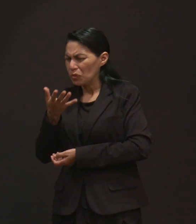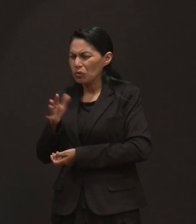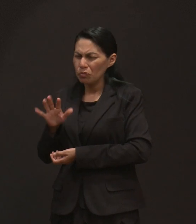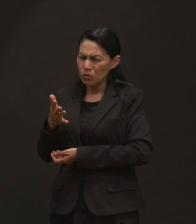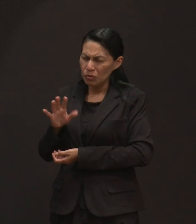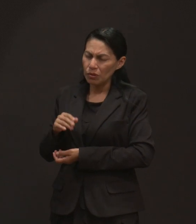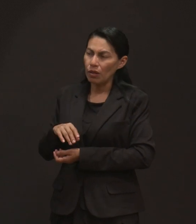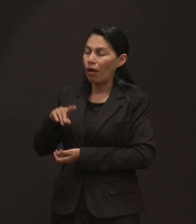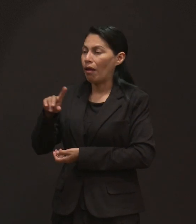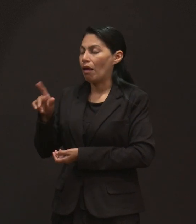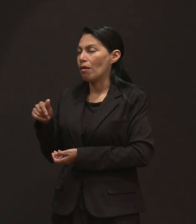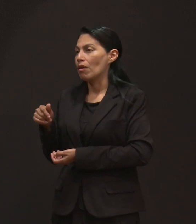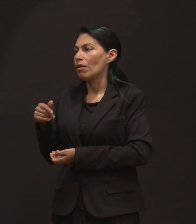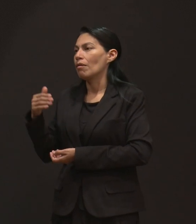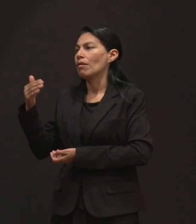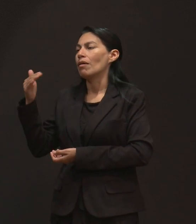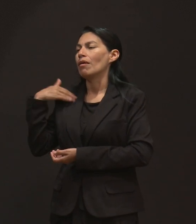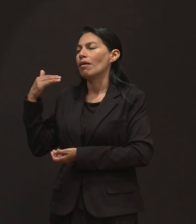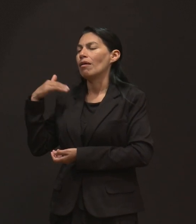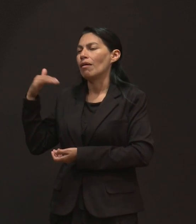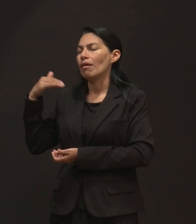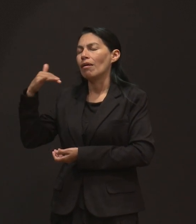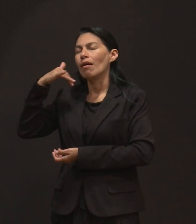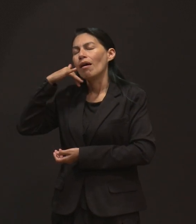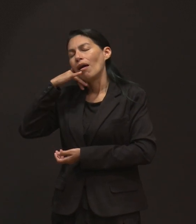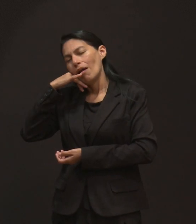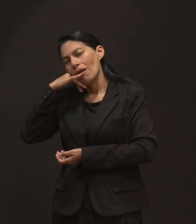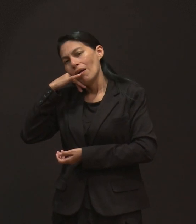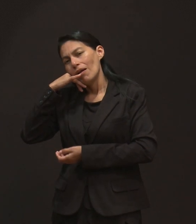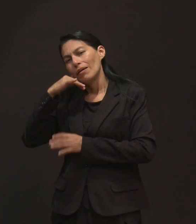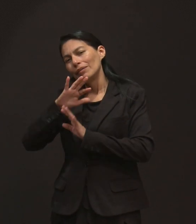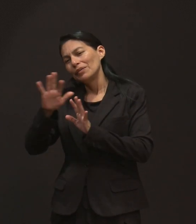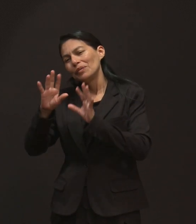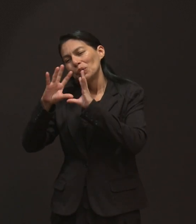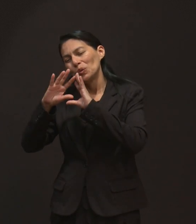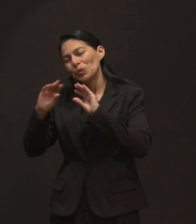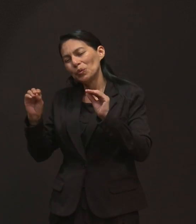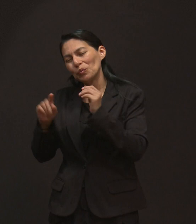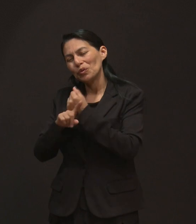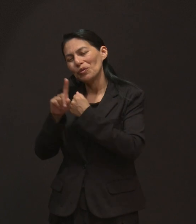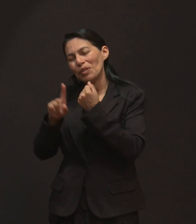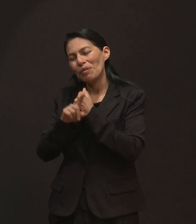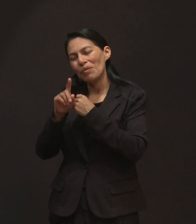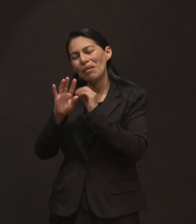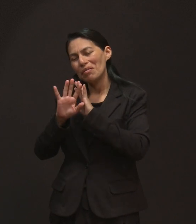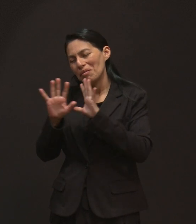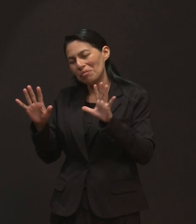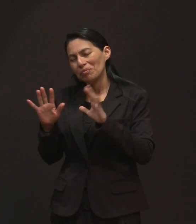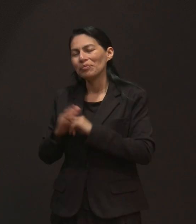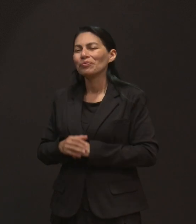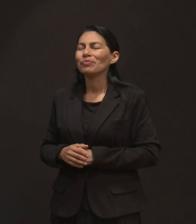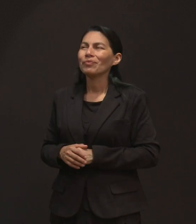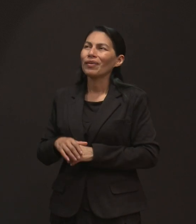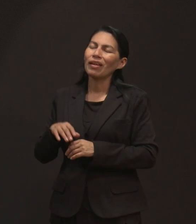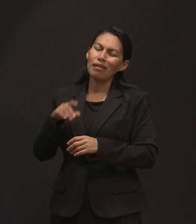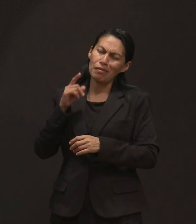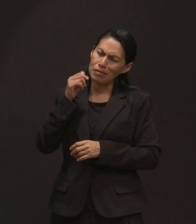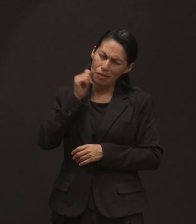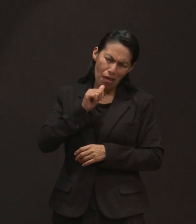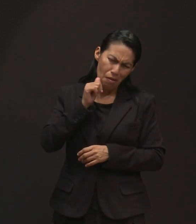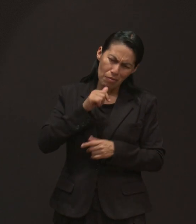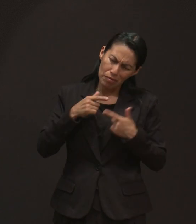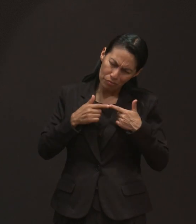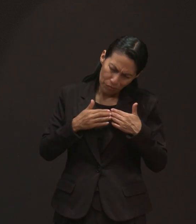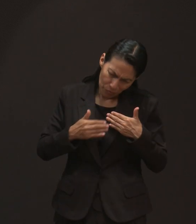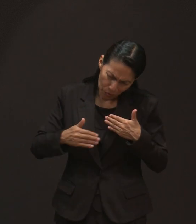hora, una hora, no mucho tiempo, me hablaba y me decía, ya se soluciona el problema. Amén. Entonces, pues desde ahí con mis